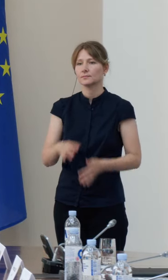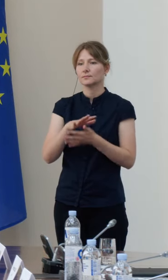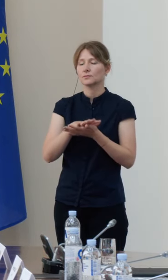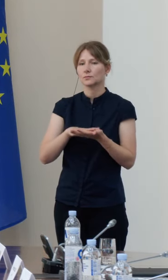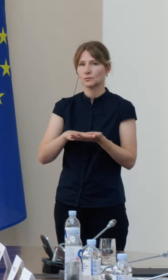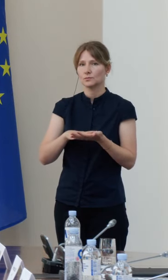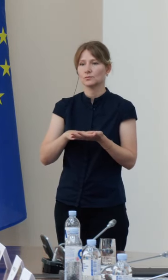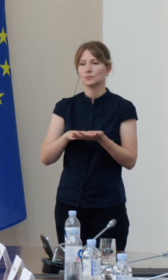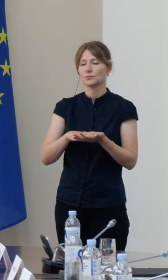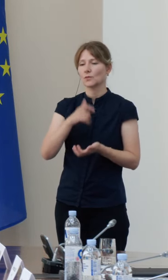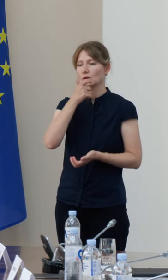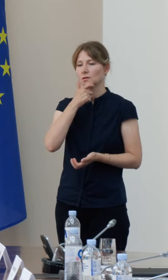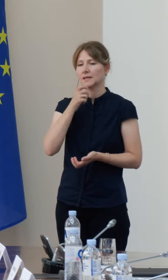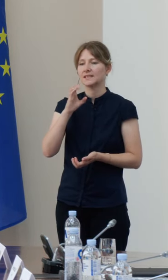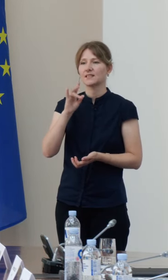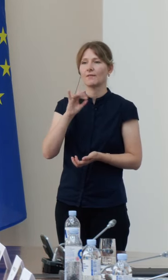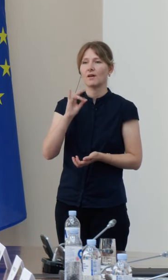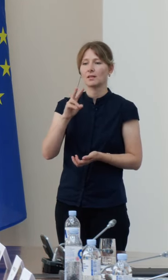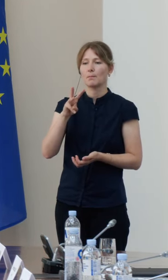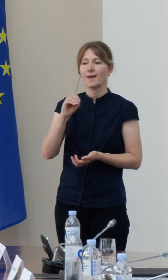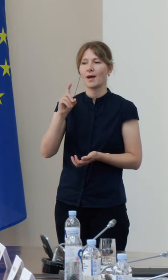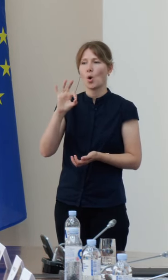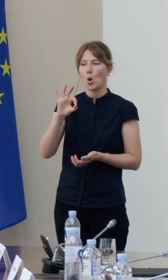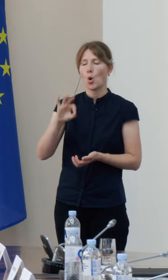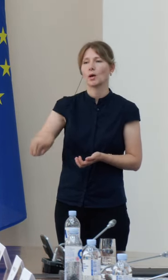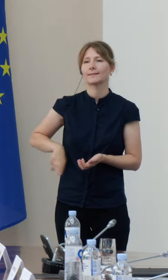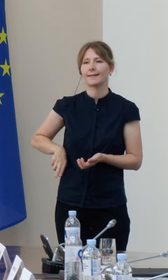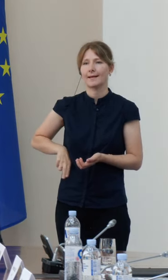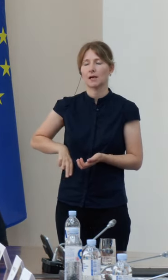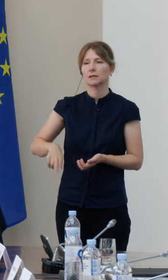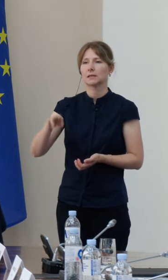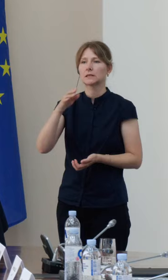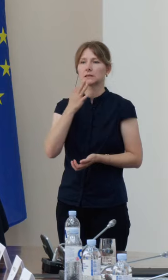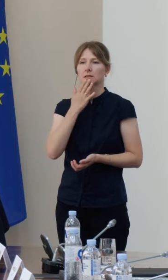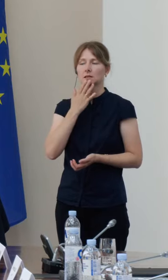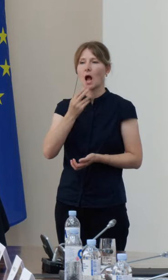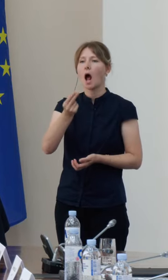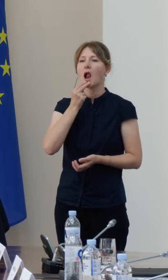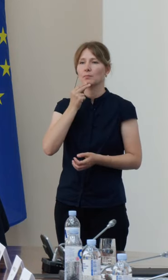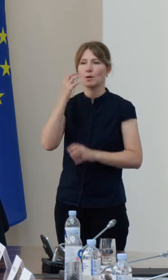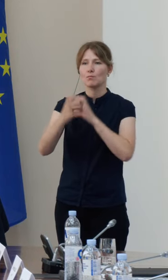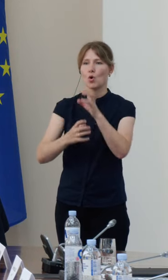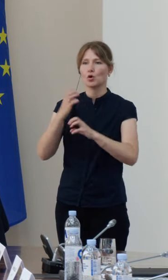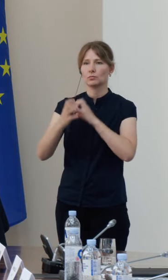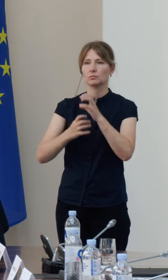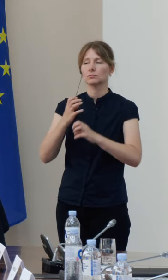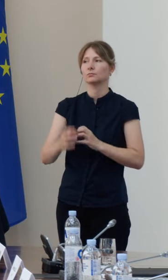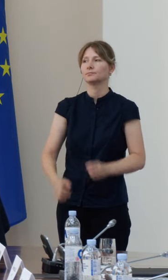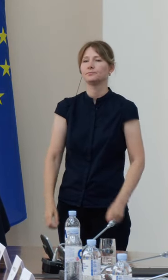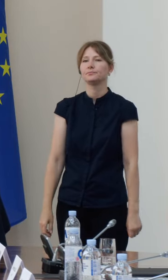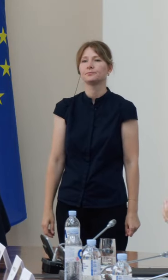Următorul semnatar este domnul Stefan Meo, vicedirector de țară al Programului Alimentar Mondial, World Food Program.